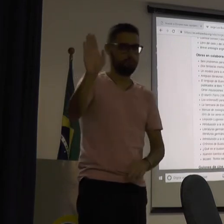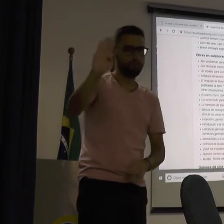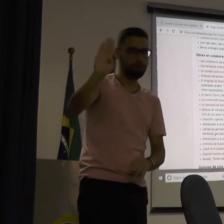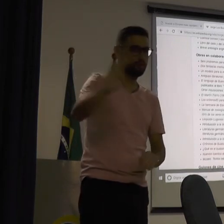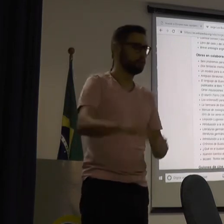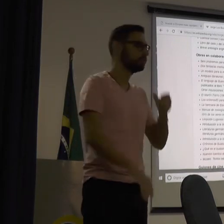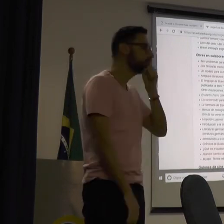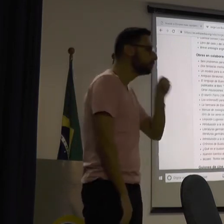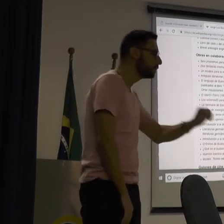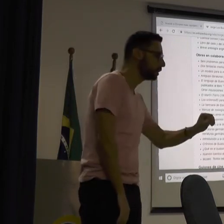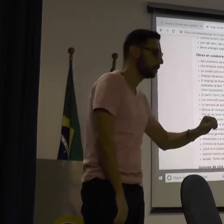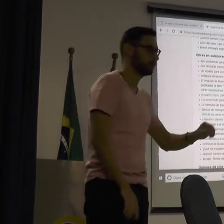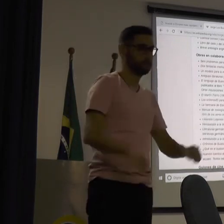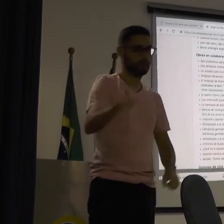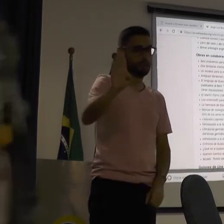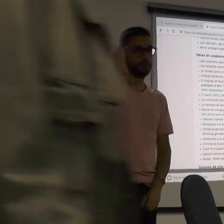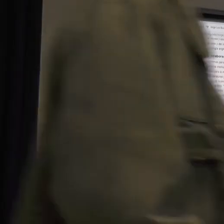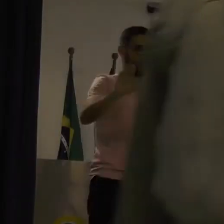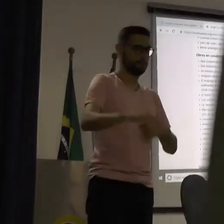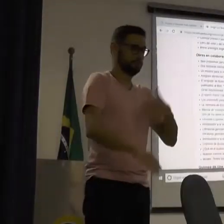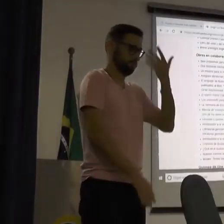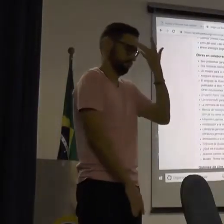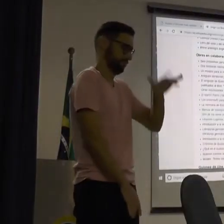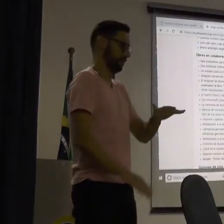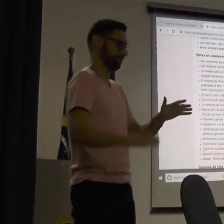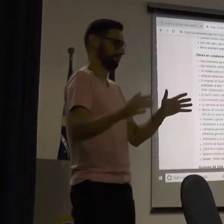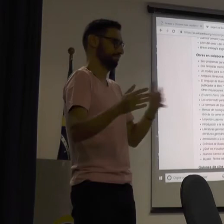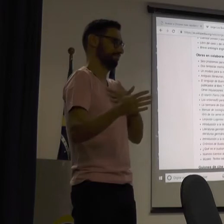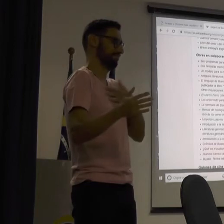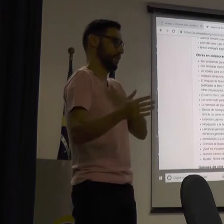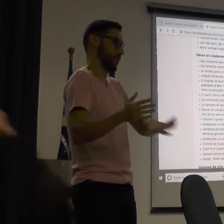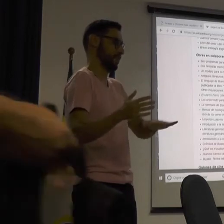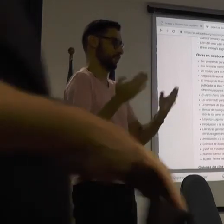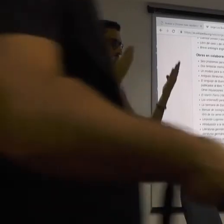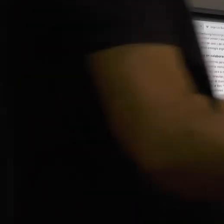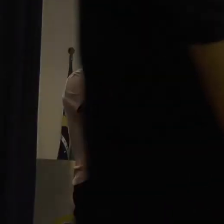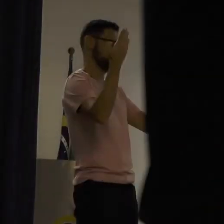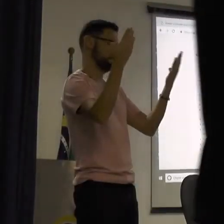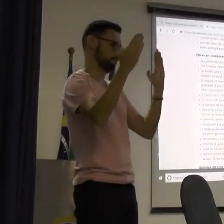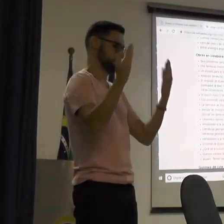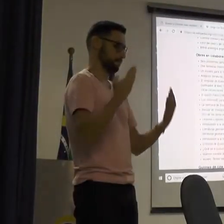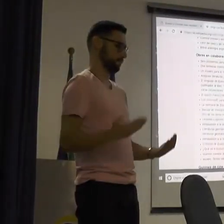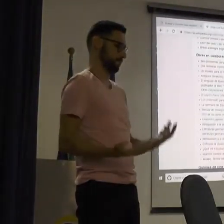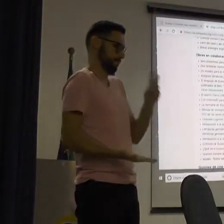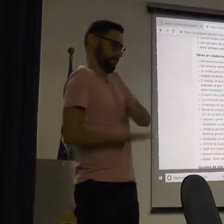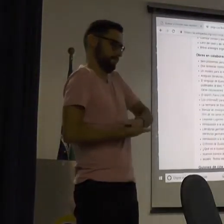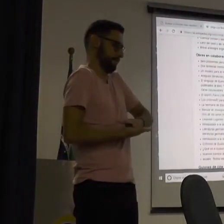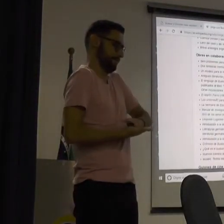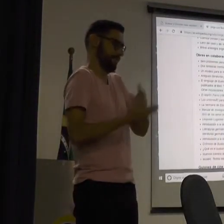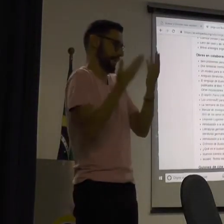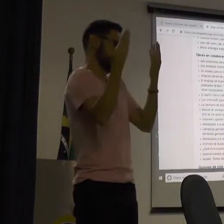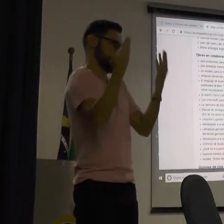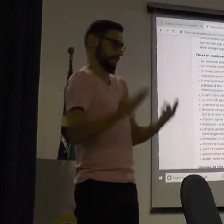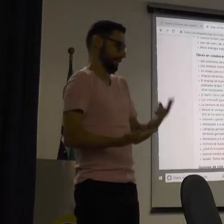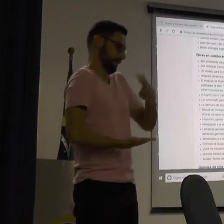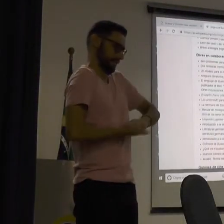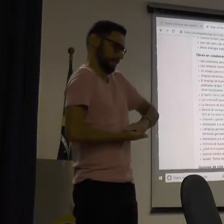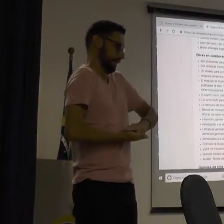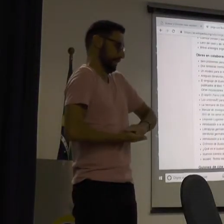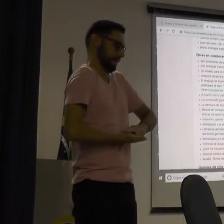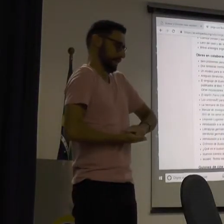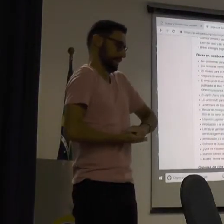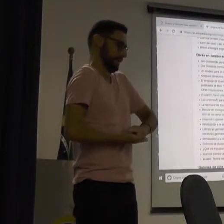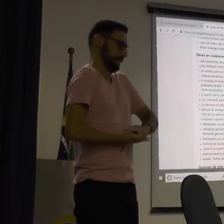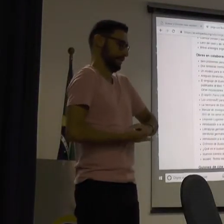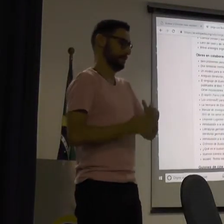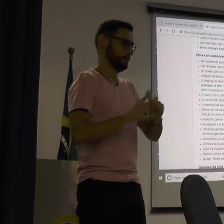não gostava de psicanálise. Eu acho que não é por acaso. E essa relação dele com o Machado, eu acho que explica um